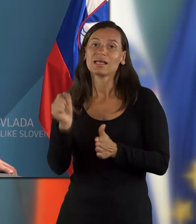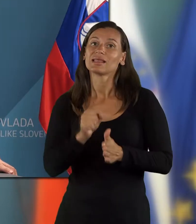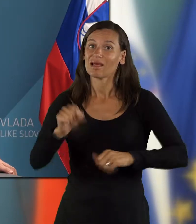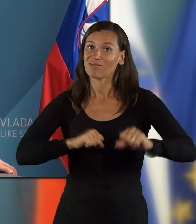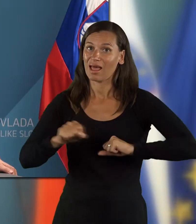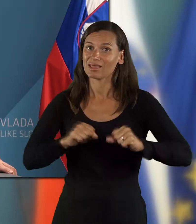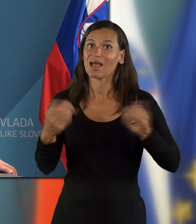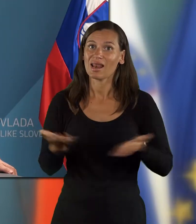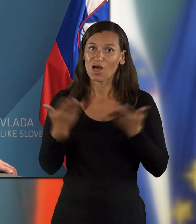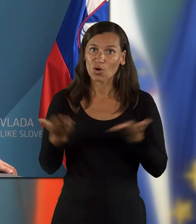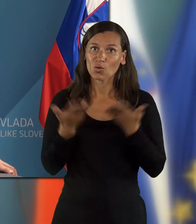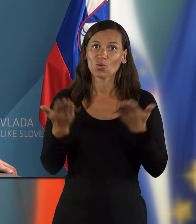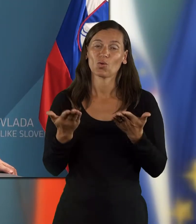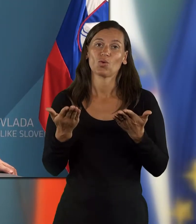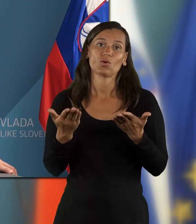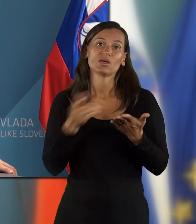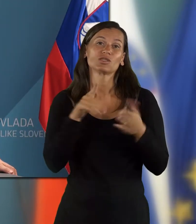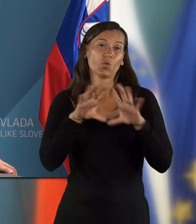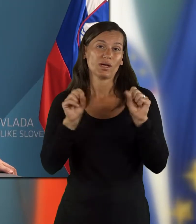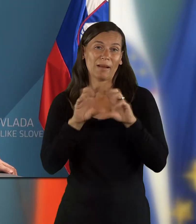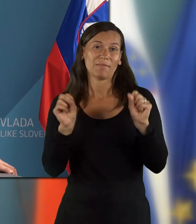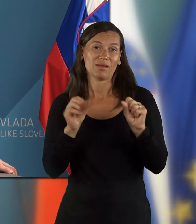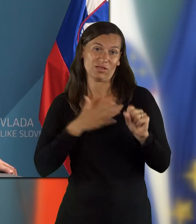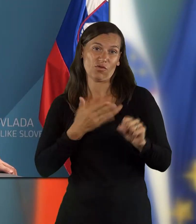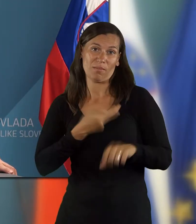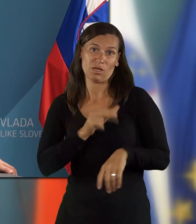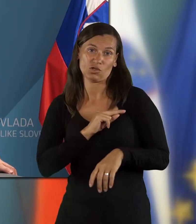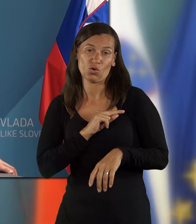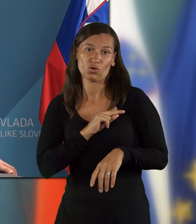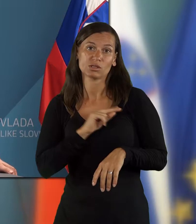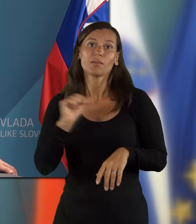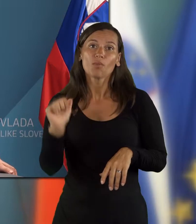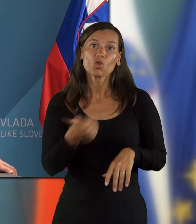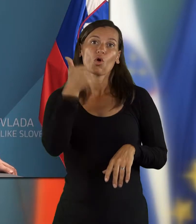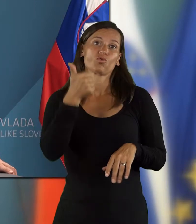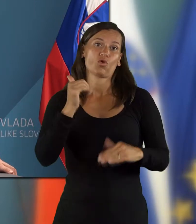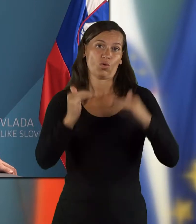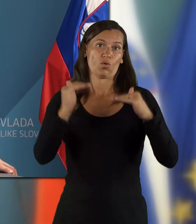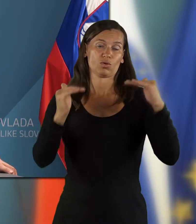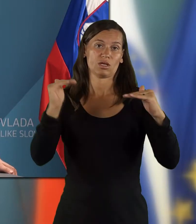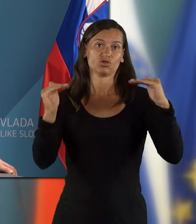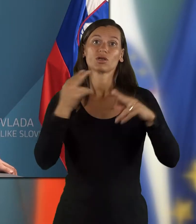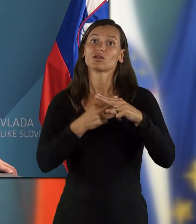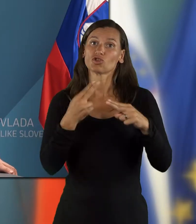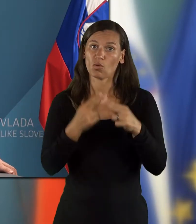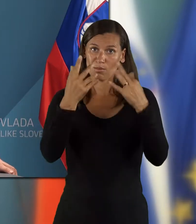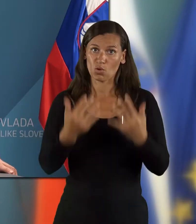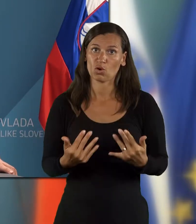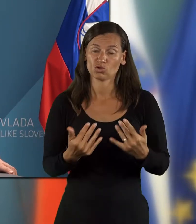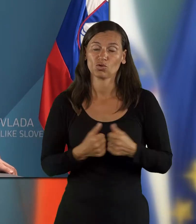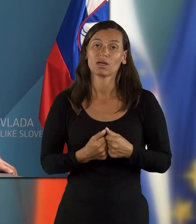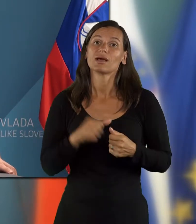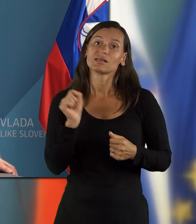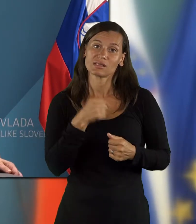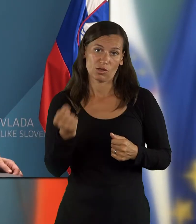da vlada lahko z ukrepi v svoji pristojnosti ponovno uravnoteži državni proračun. Zaradi